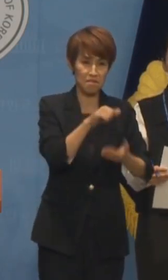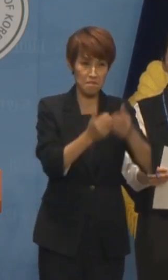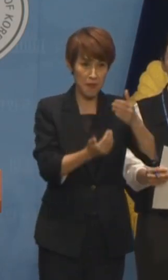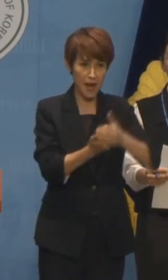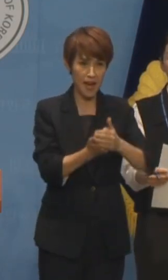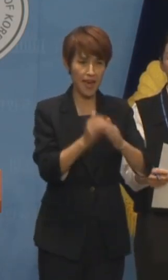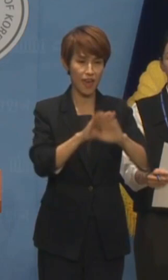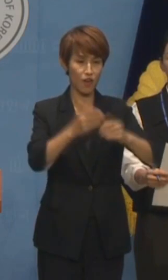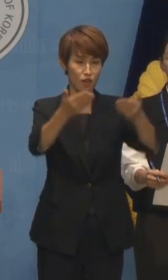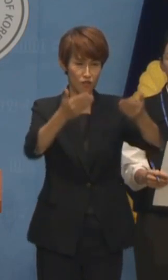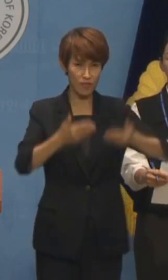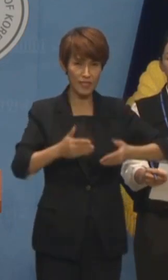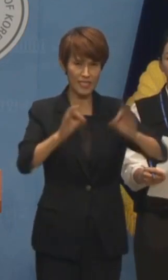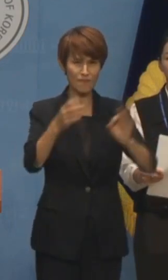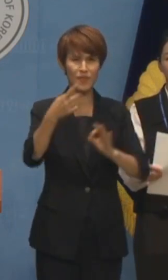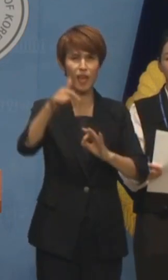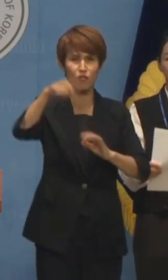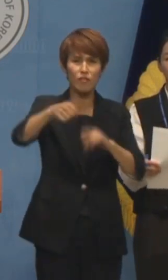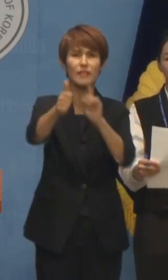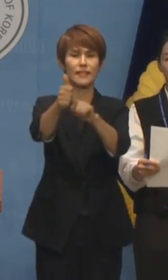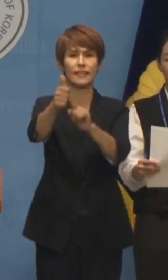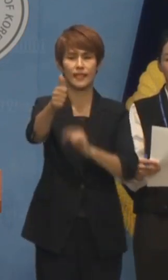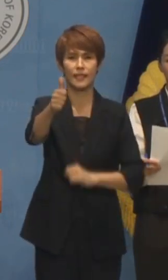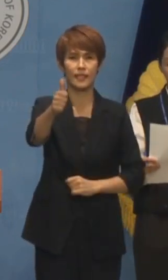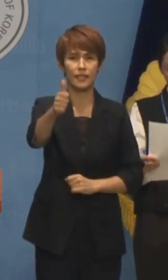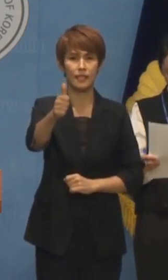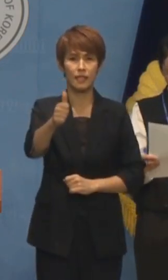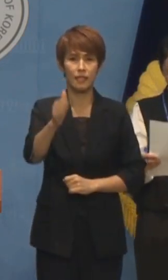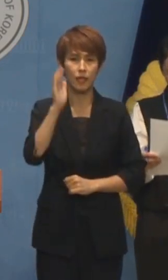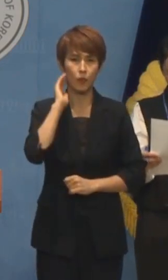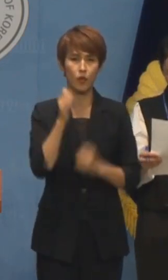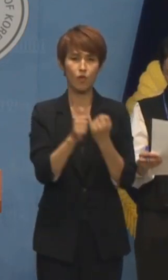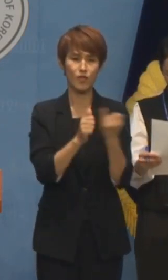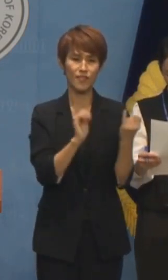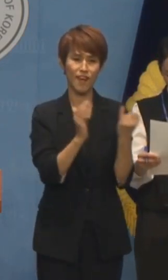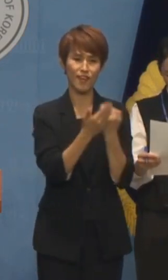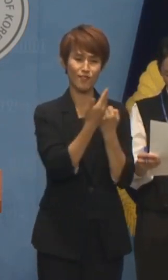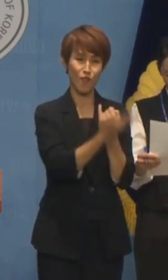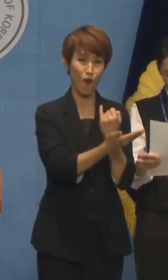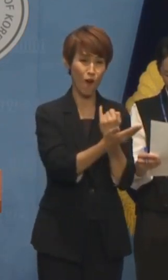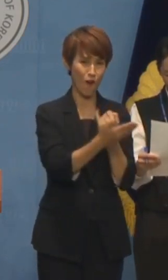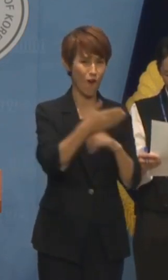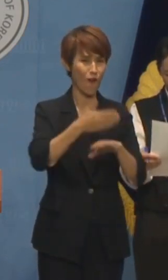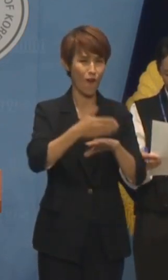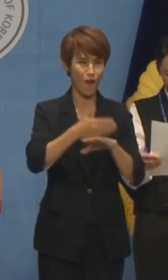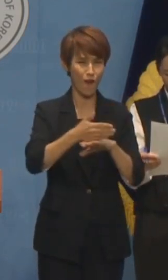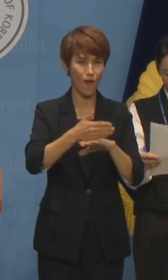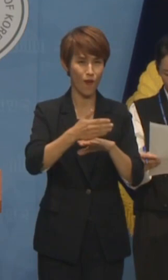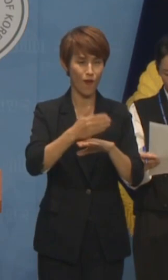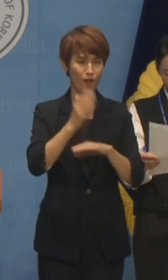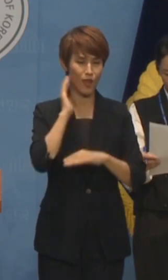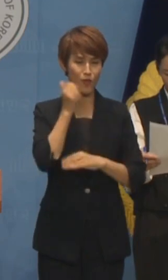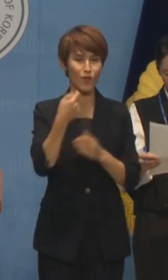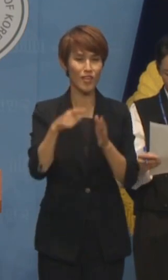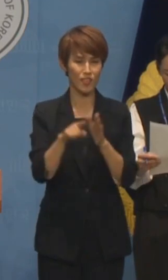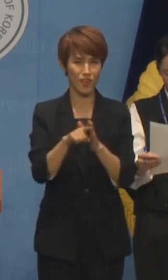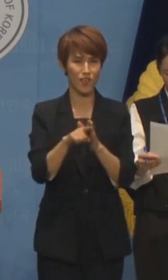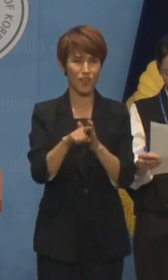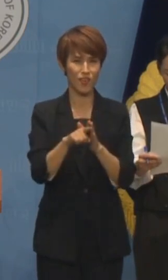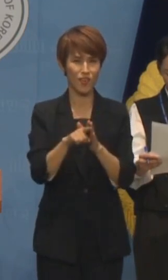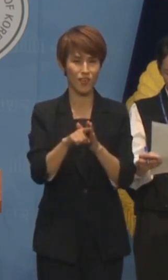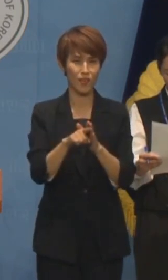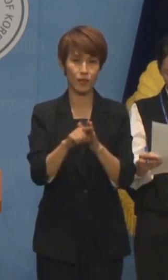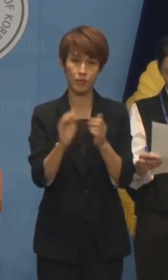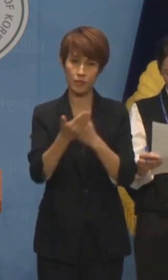해결해준 장본인입니다. 대통령의 아내를 지켰으니 이제는 대통령을 위해 땡윤 뉴스를